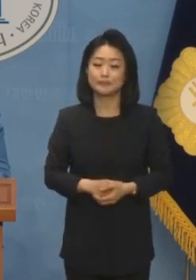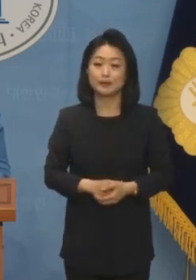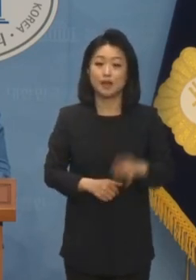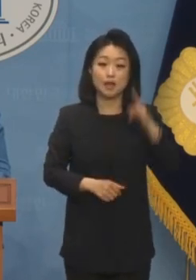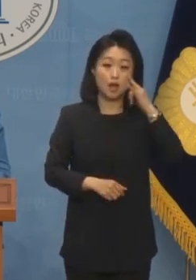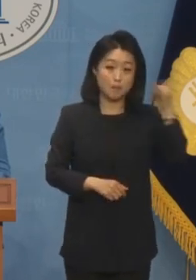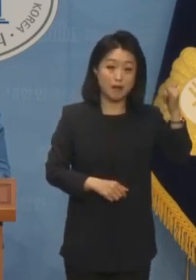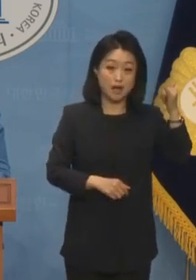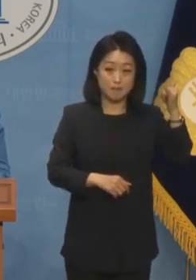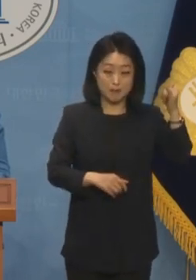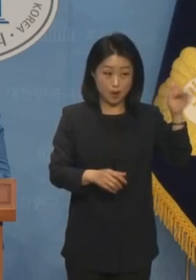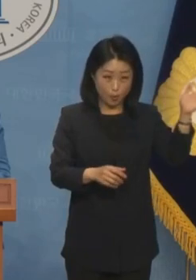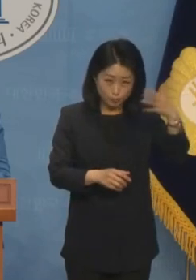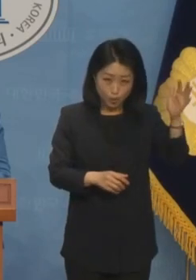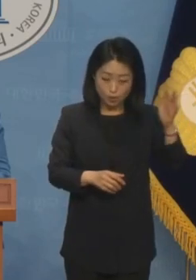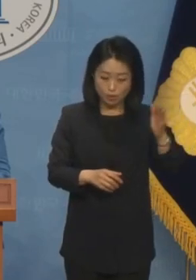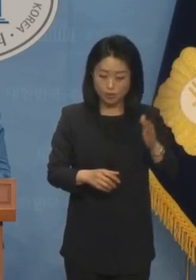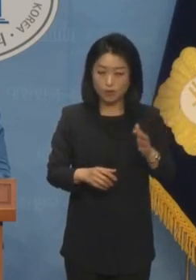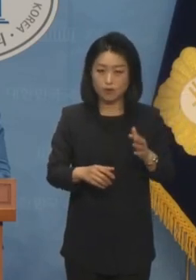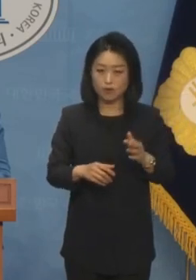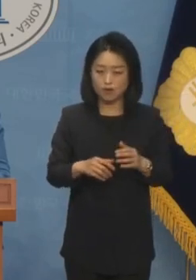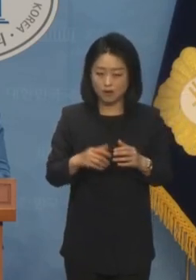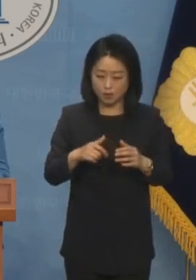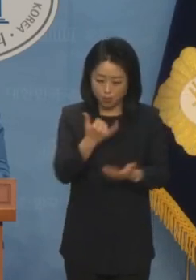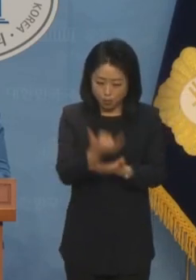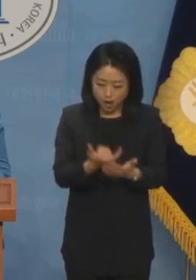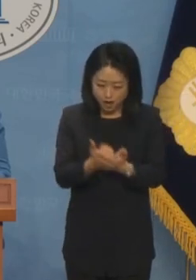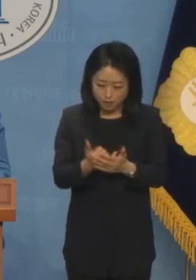엄마 아빠 없이 크는 것도 억울한데,